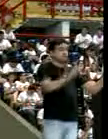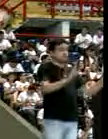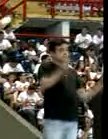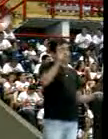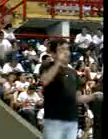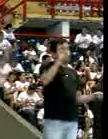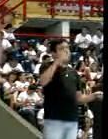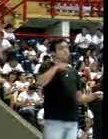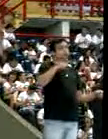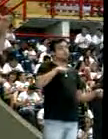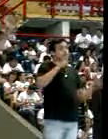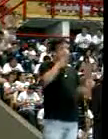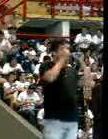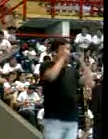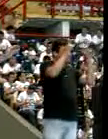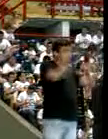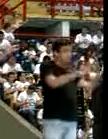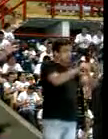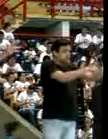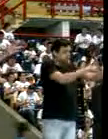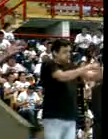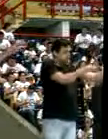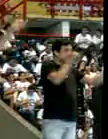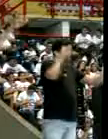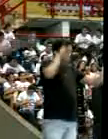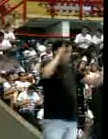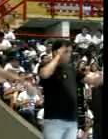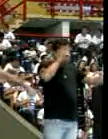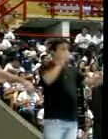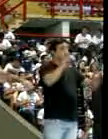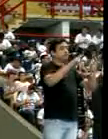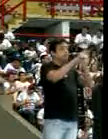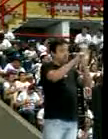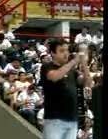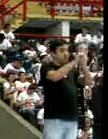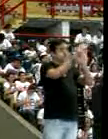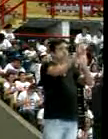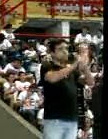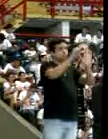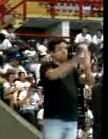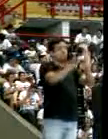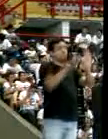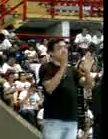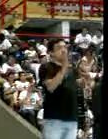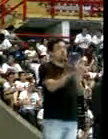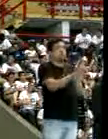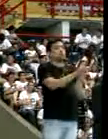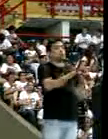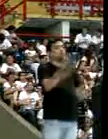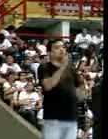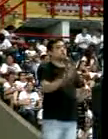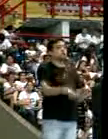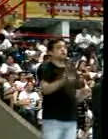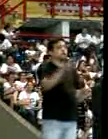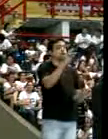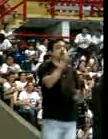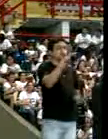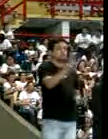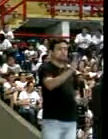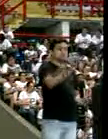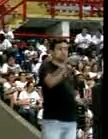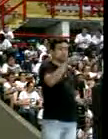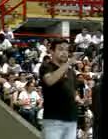representam interesses da agropecuária mudaram a chamada